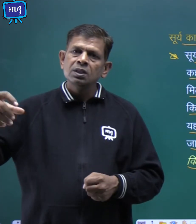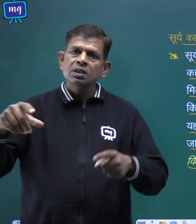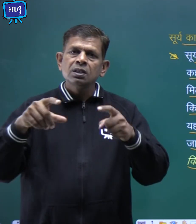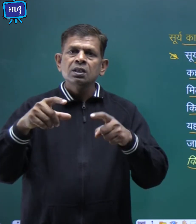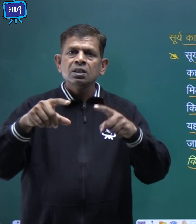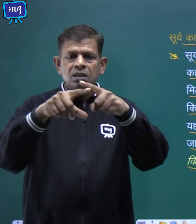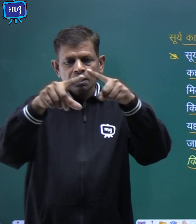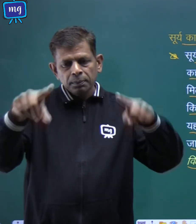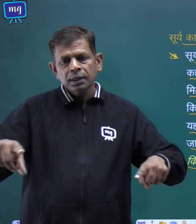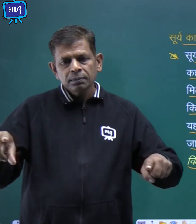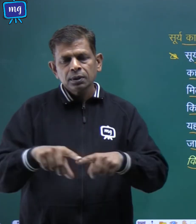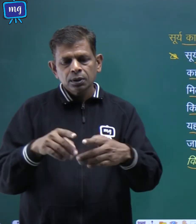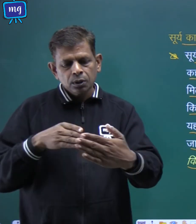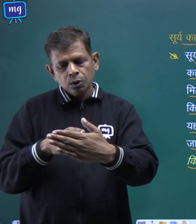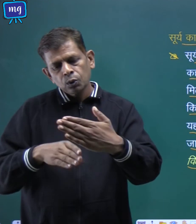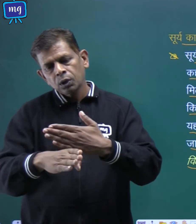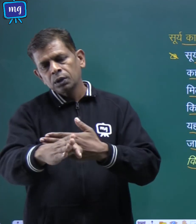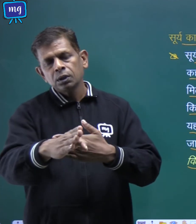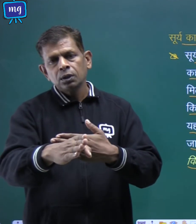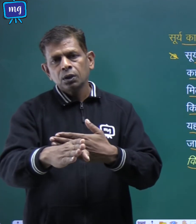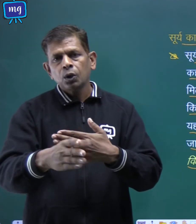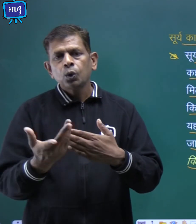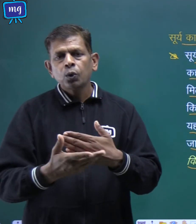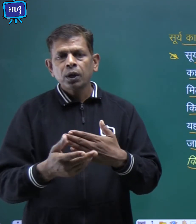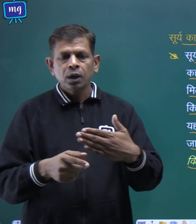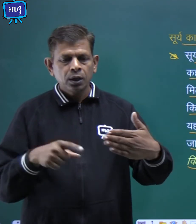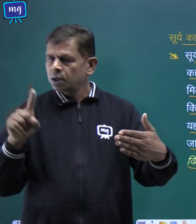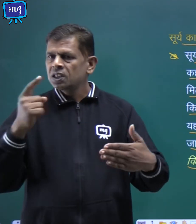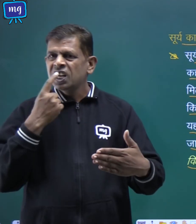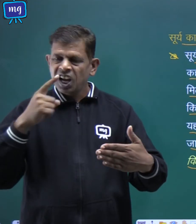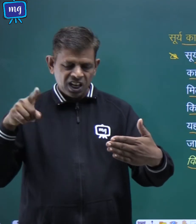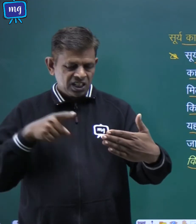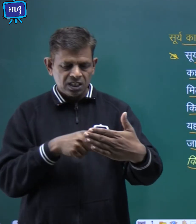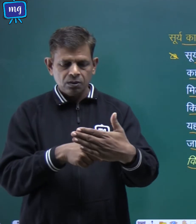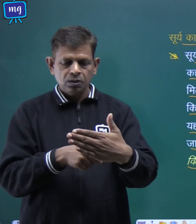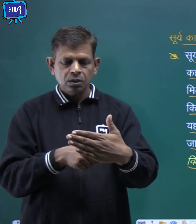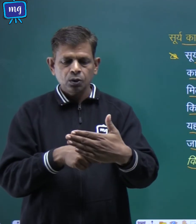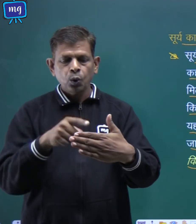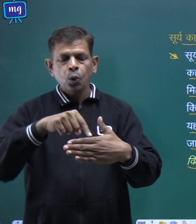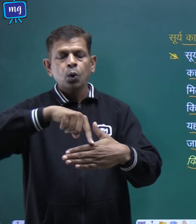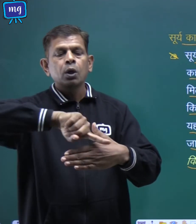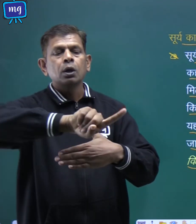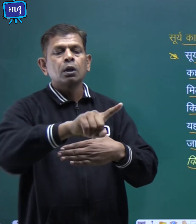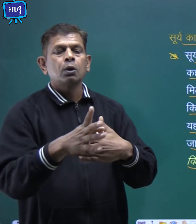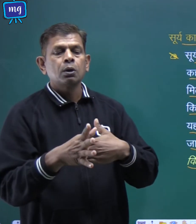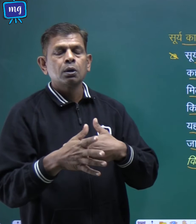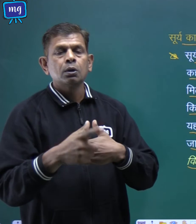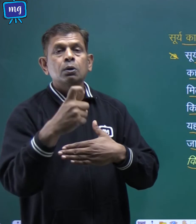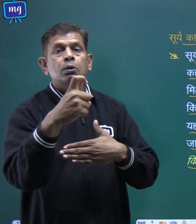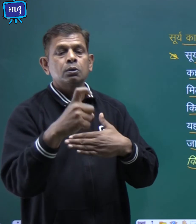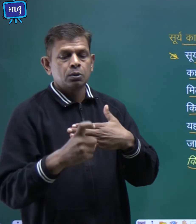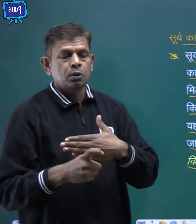प्रिज्म में से गुजारते हैं तो ये 7 रंगों में विभाजित हो जाता है।